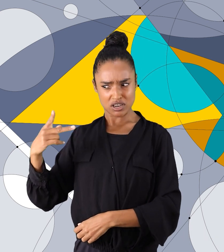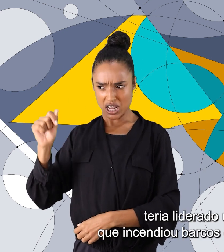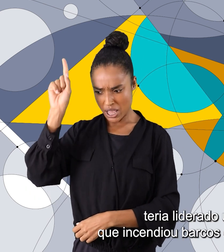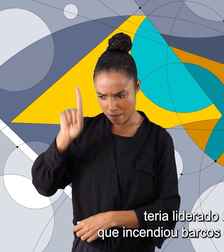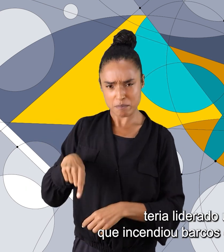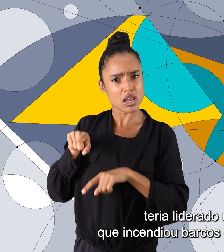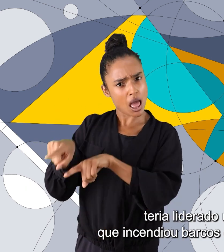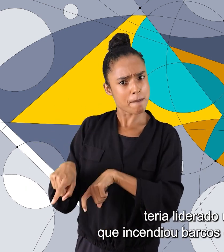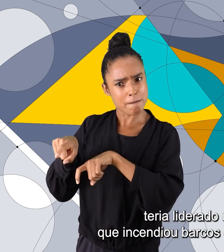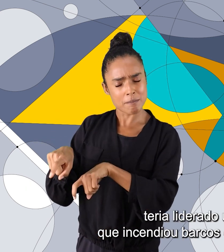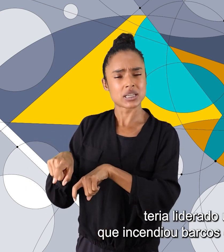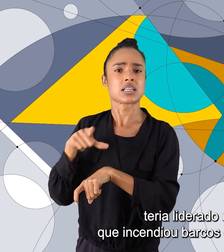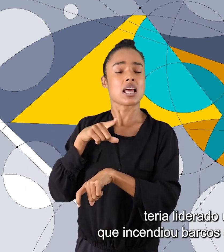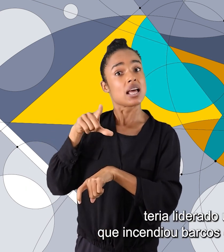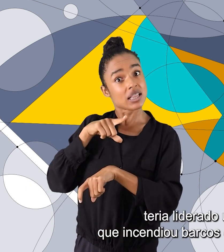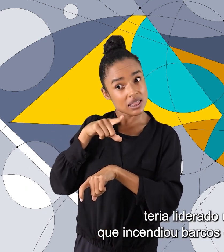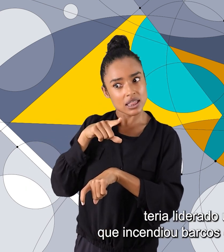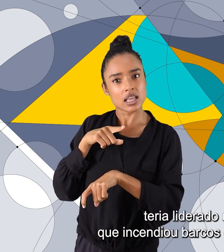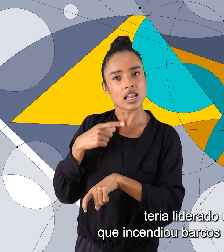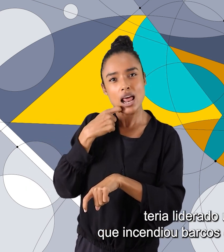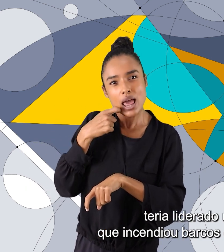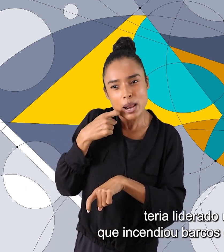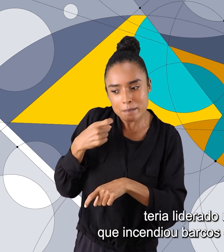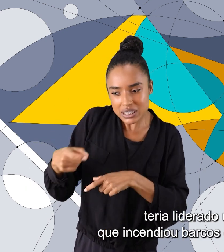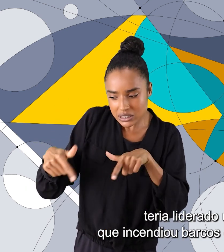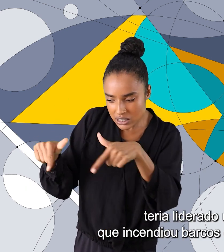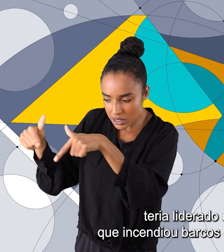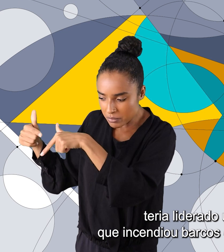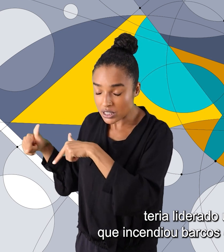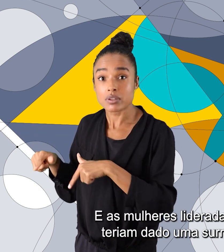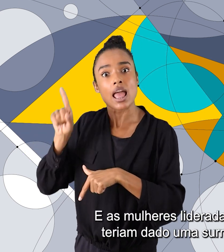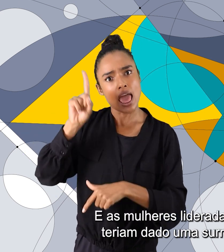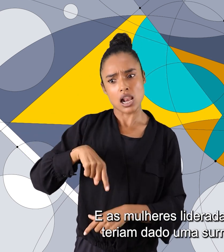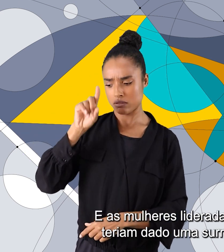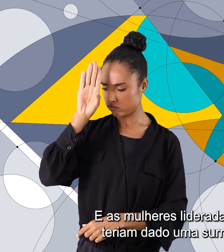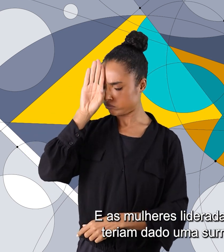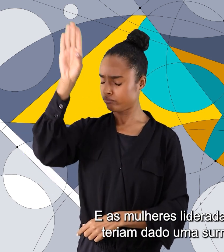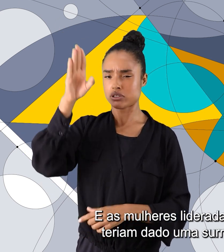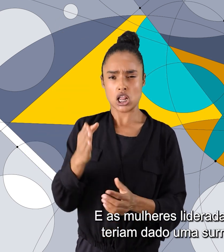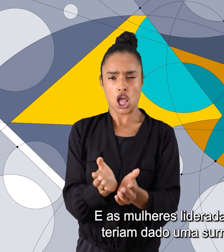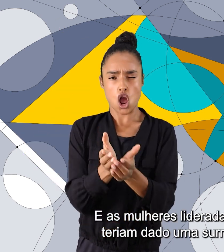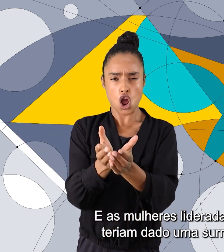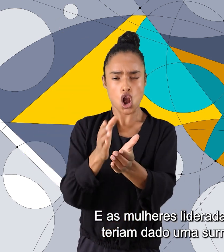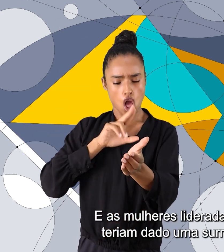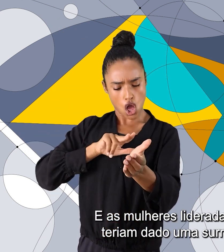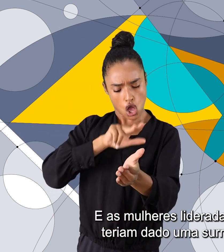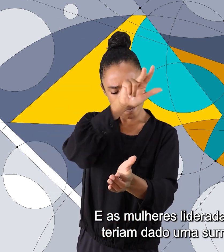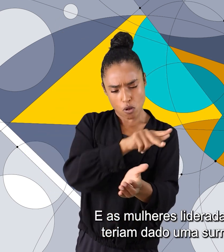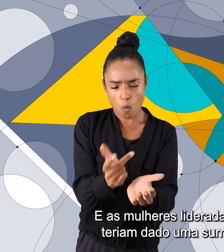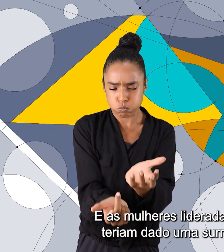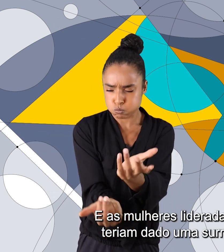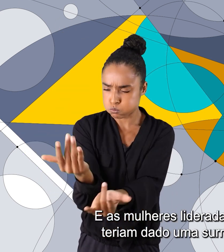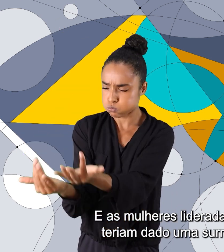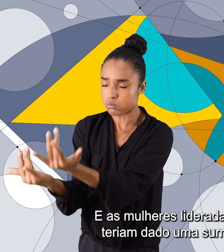quitandeira, teria liderado um grupo que incendiou barcos dos portugueses. E as mulheres lideradas por ela também teriam dado